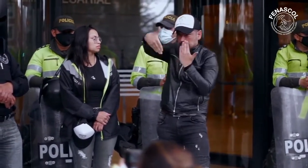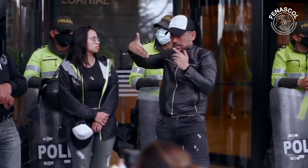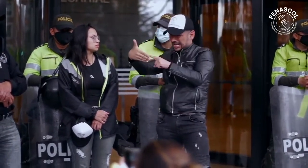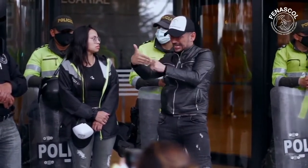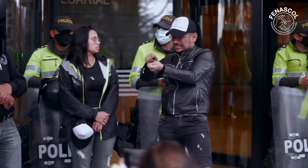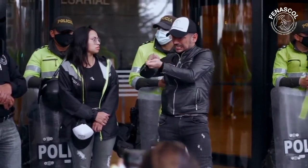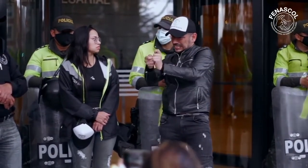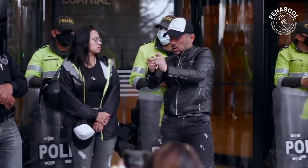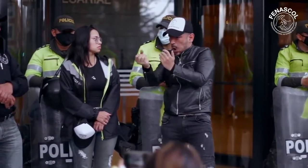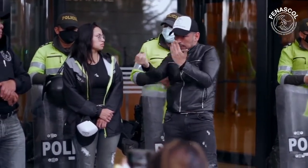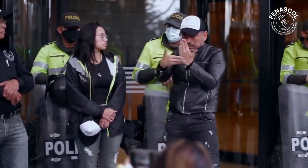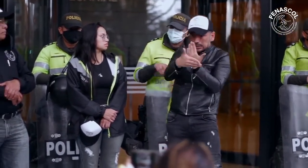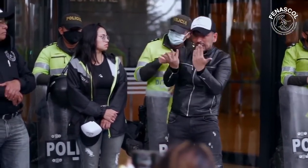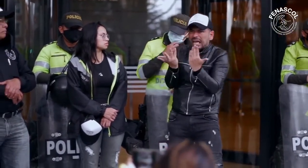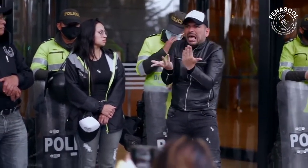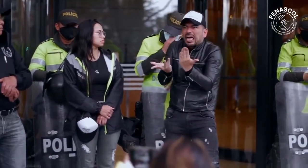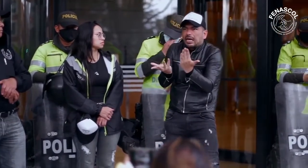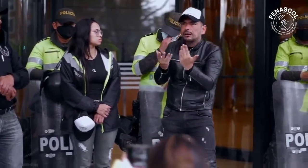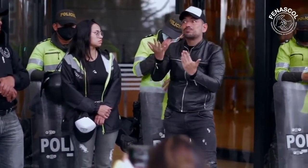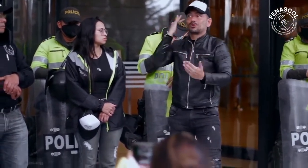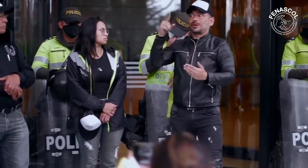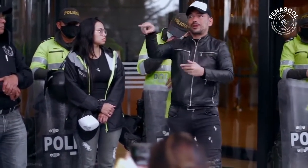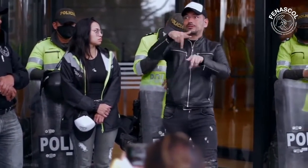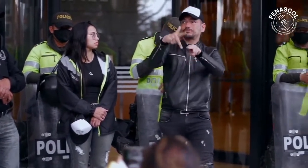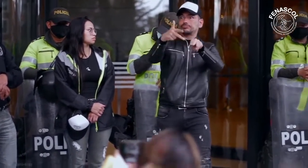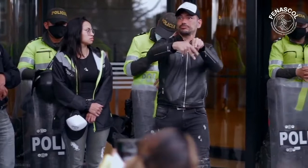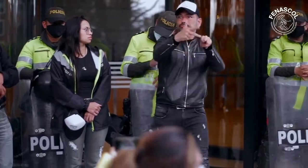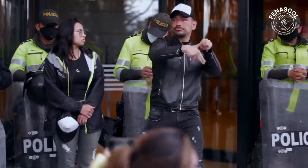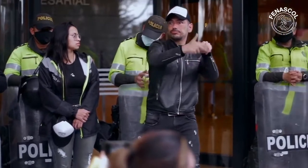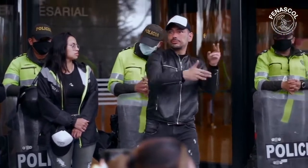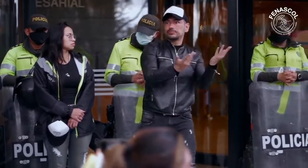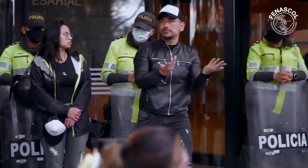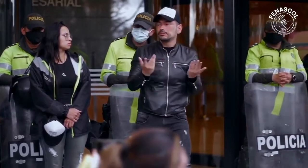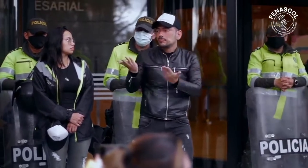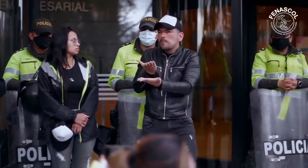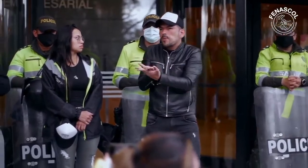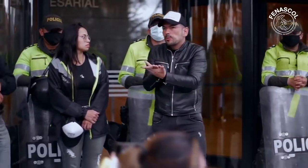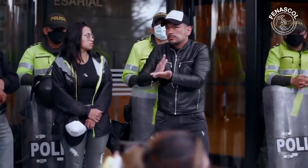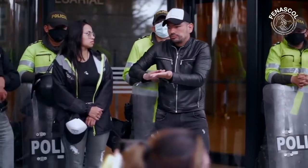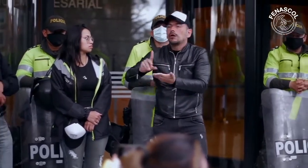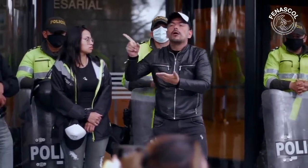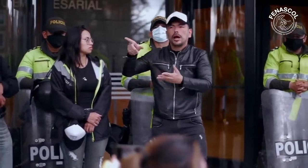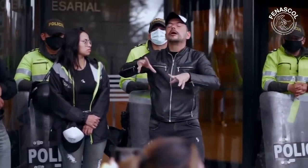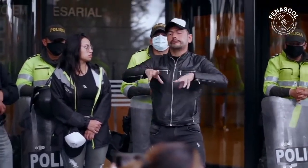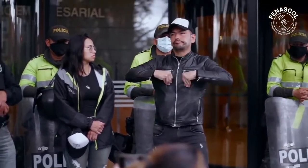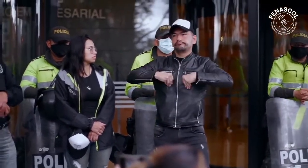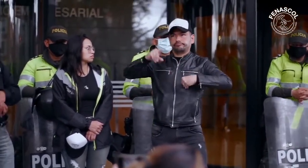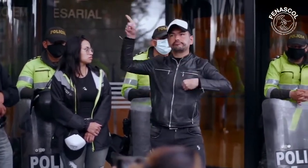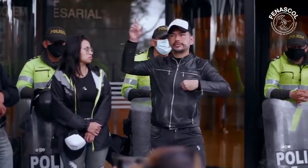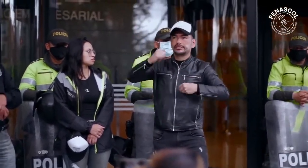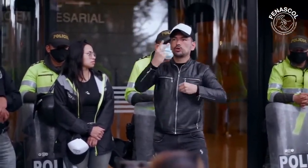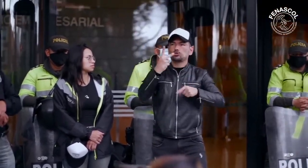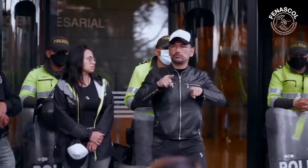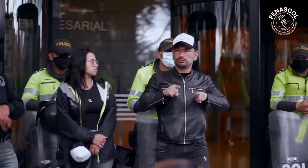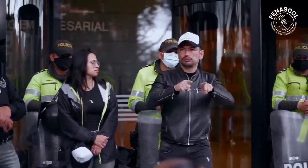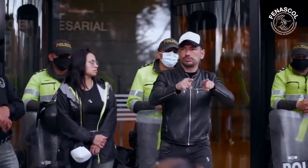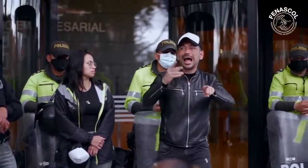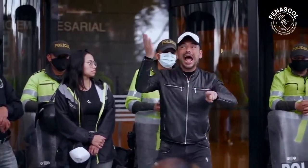agregarle, corregirle, cambiarle algo, porque muchas de las licencias de nosotros están a punto de vencerse, entonces propusimos también esa solución y aceptó llevar ambos